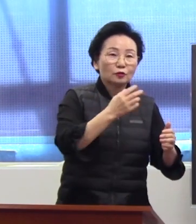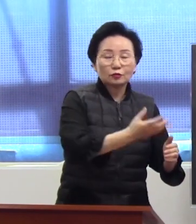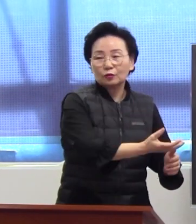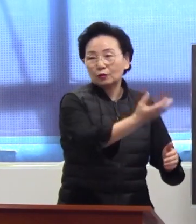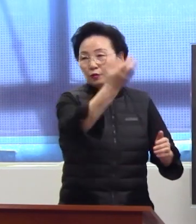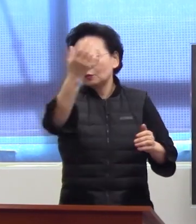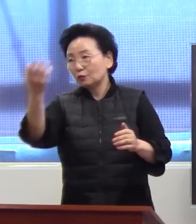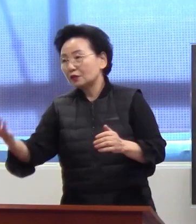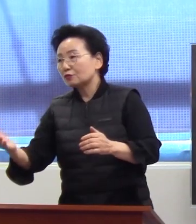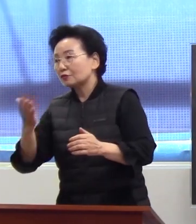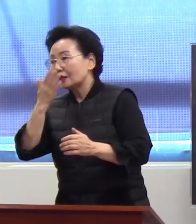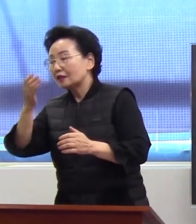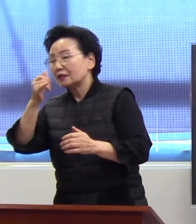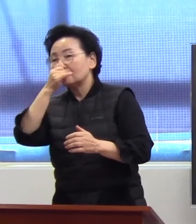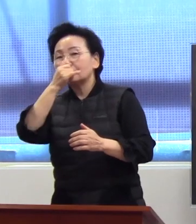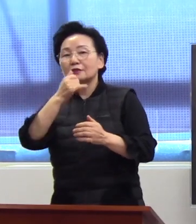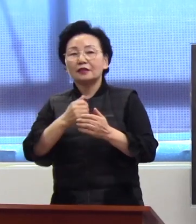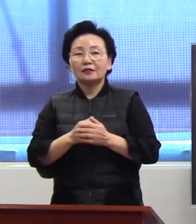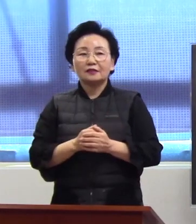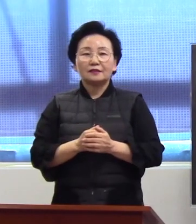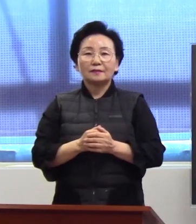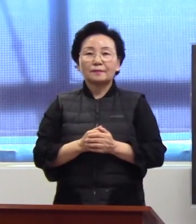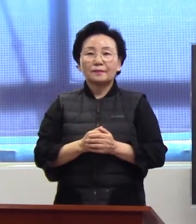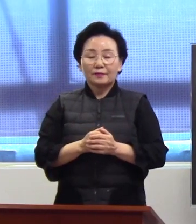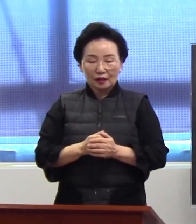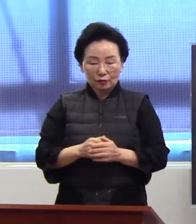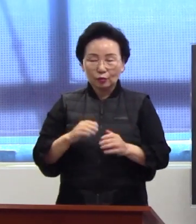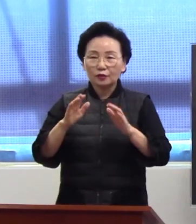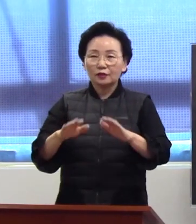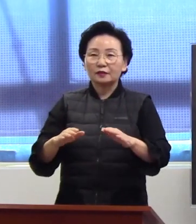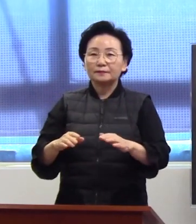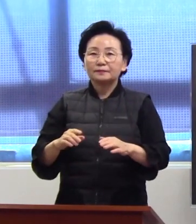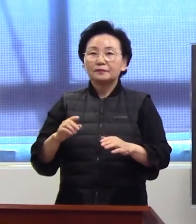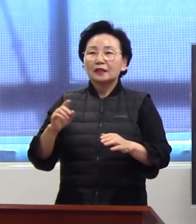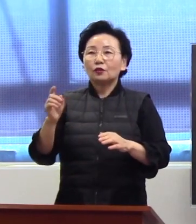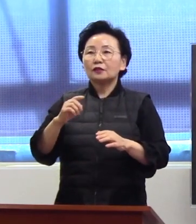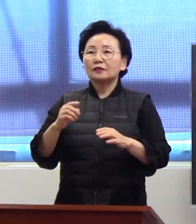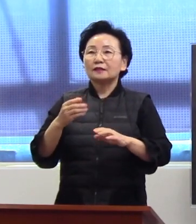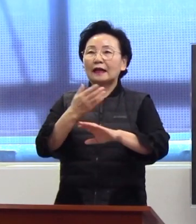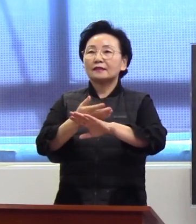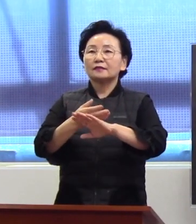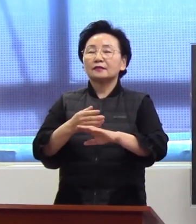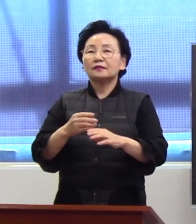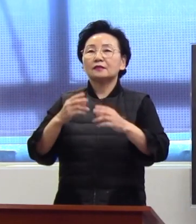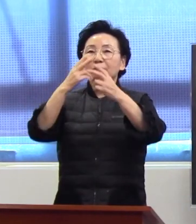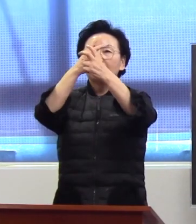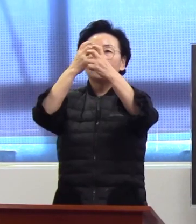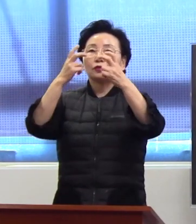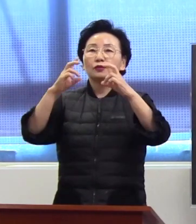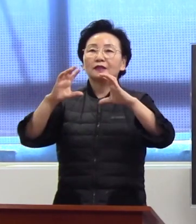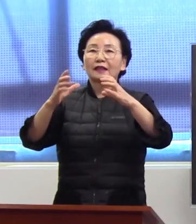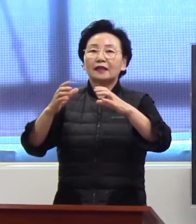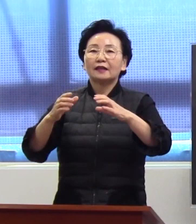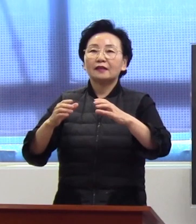생명으로 옮길 수가 있는 거예요. 그래서 오늘은 어떤 다른 그 멕시코 나라의